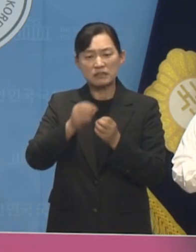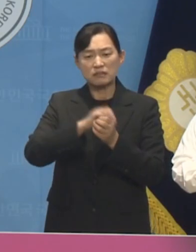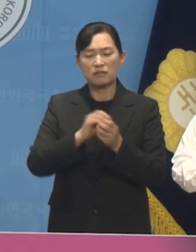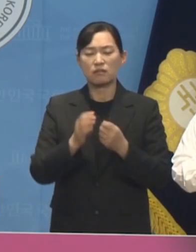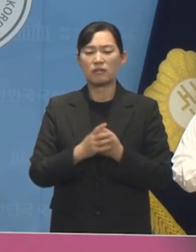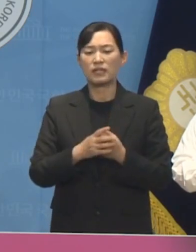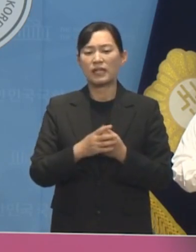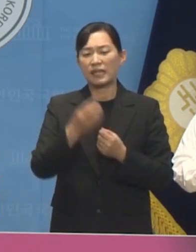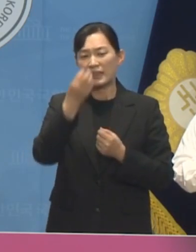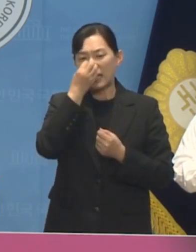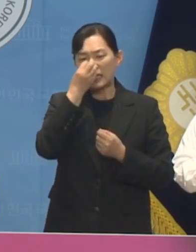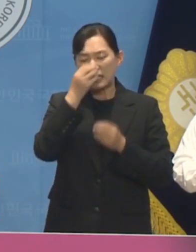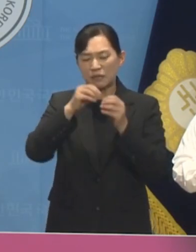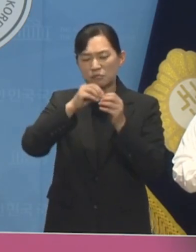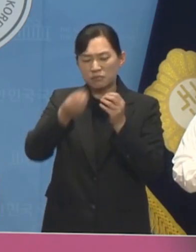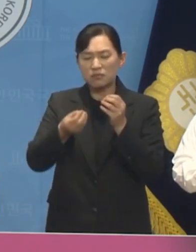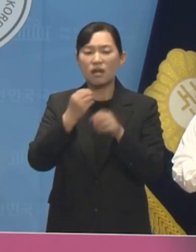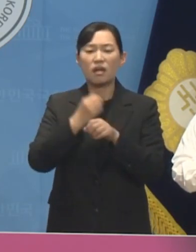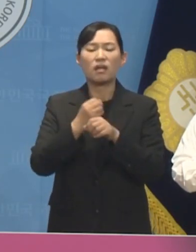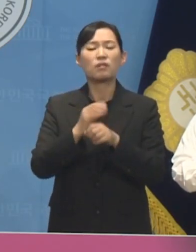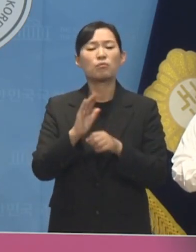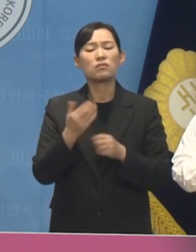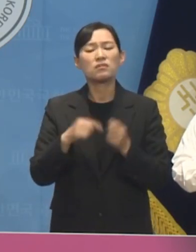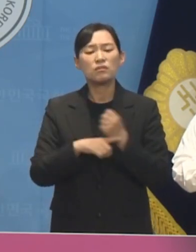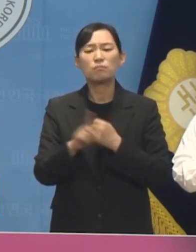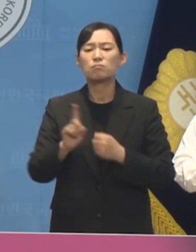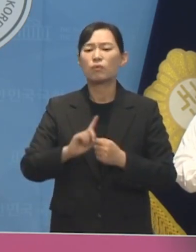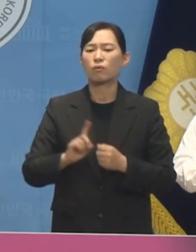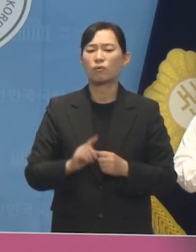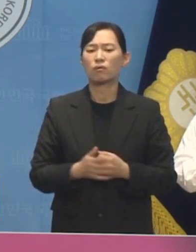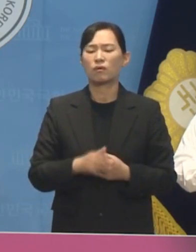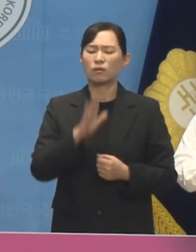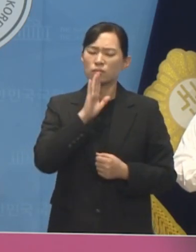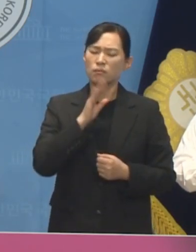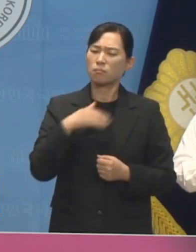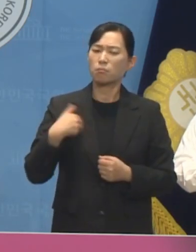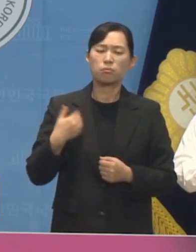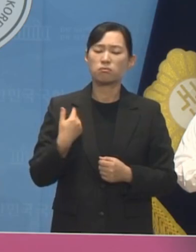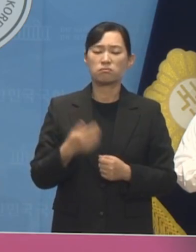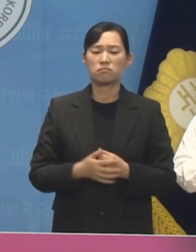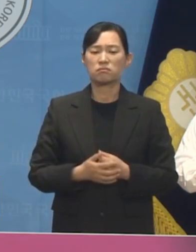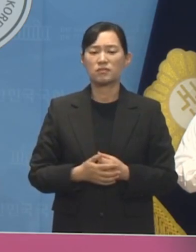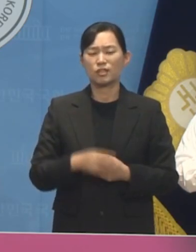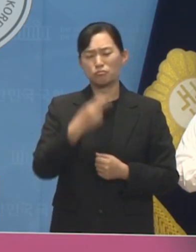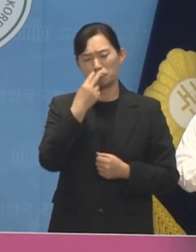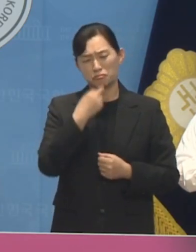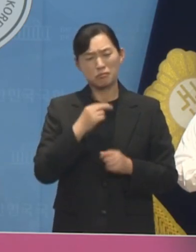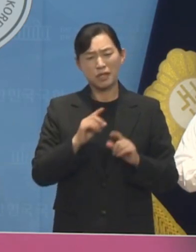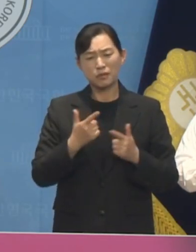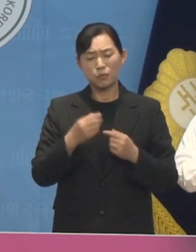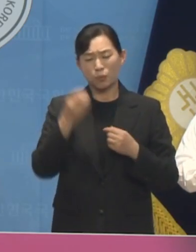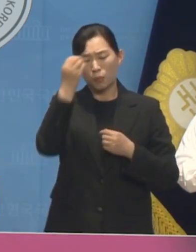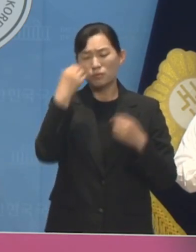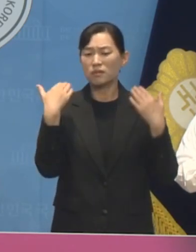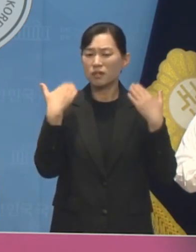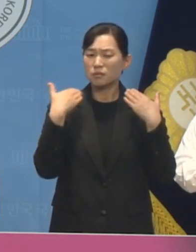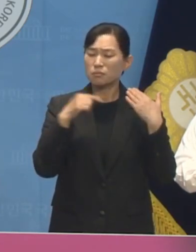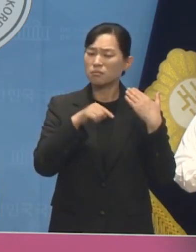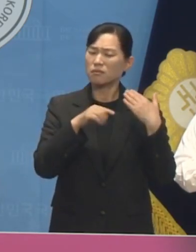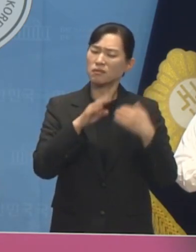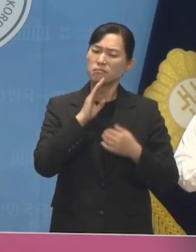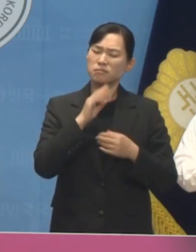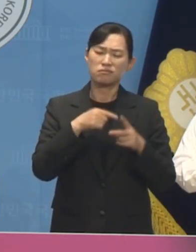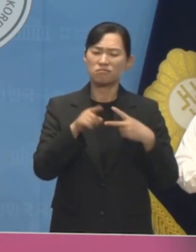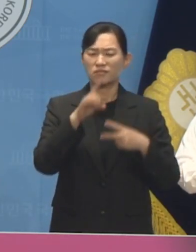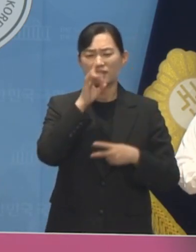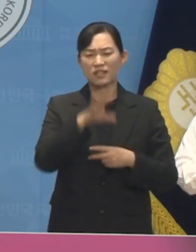딸기 꼭지를 따야 되는 건 어떤 이유에서인지 정말 알 수가 없습니다. 유치원도 아닌 고등학교에서 있을 수 있는 일인가